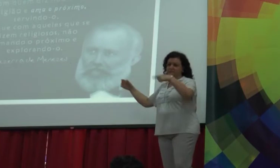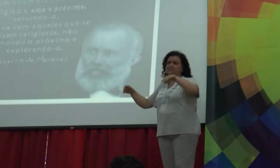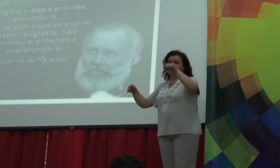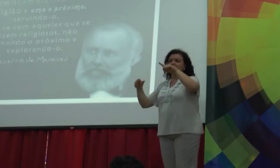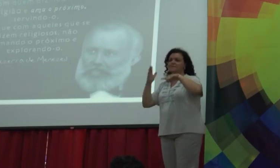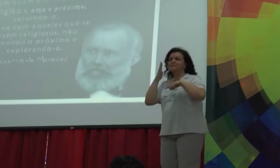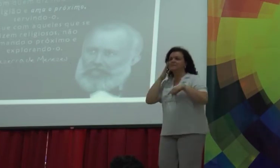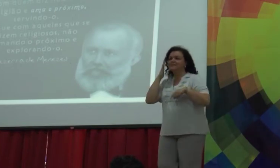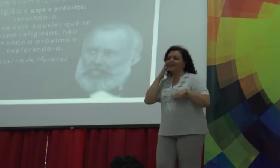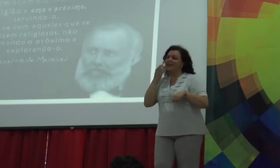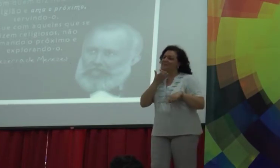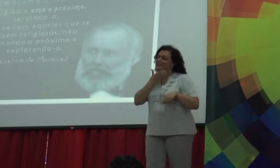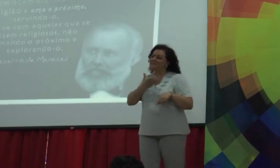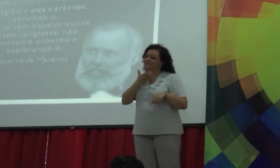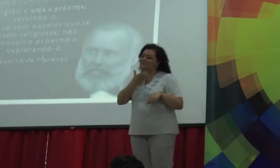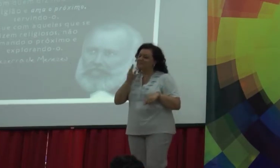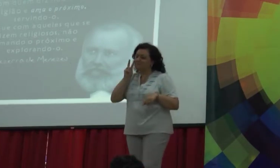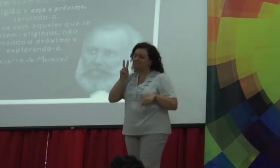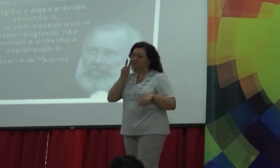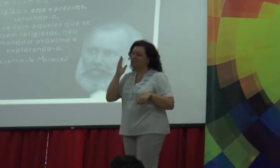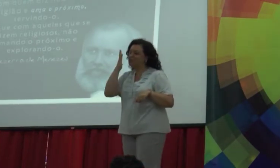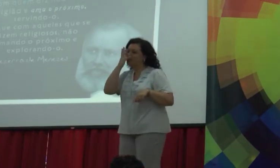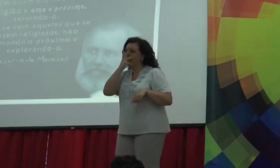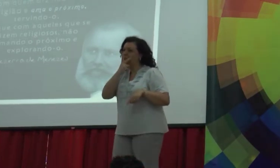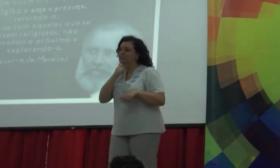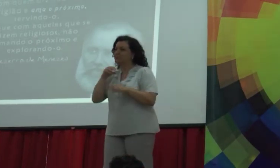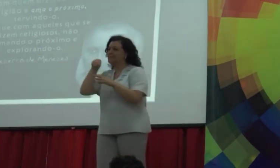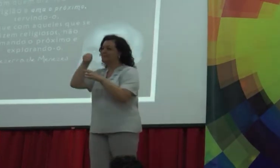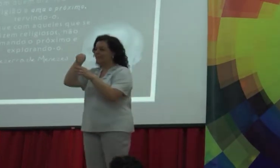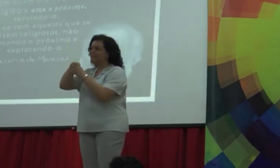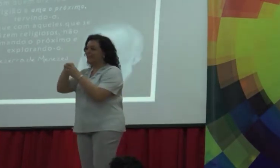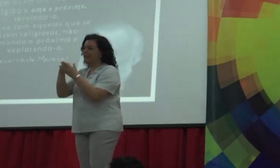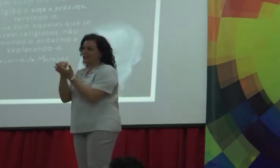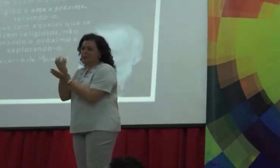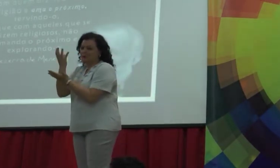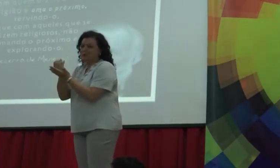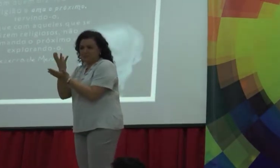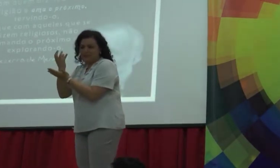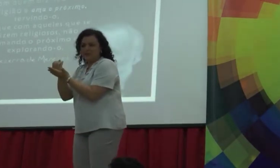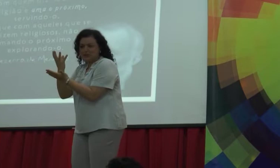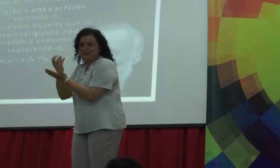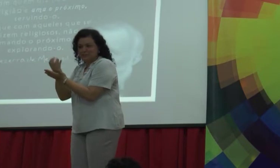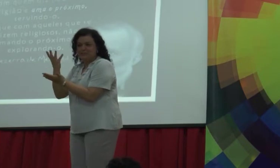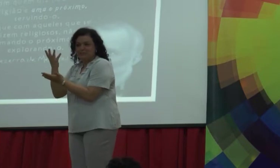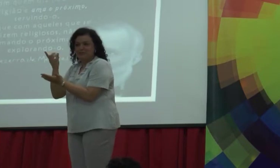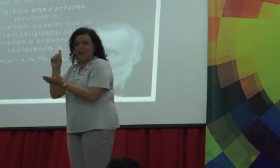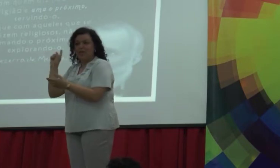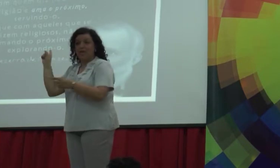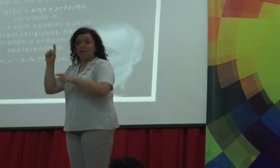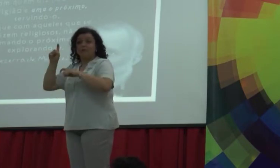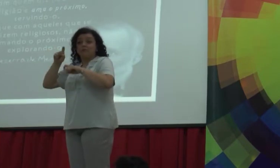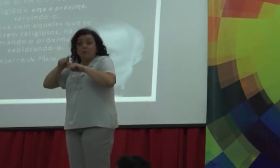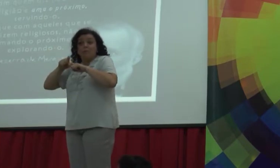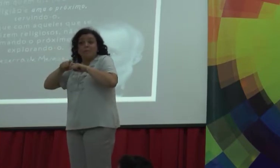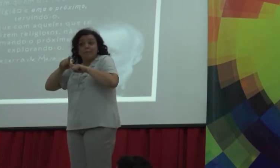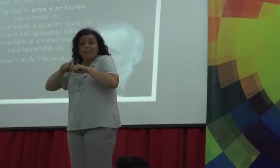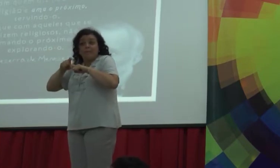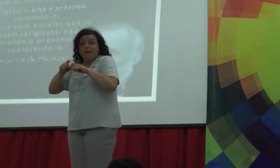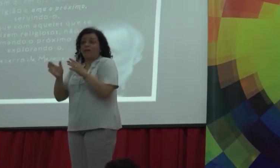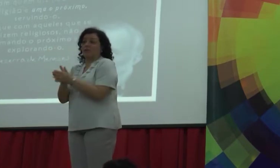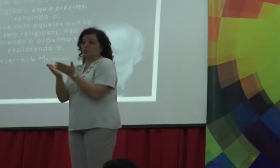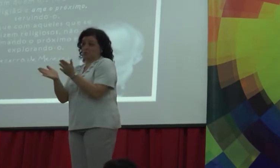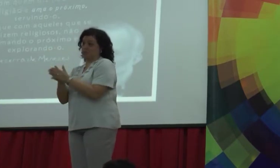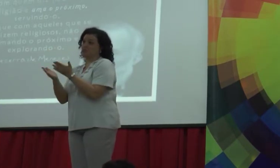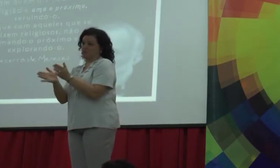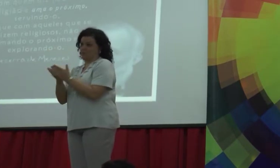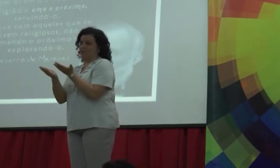Aqui é Bezerra de Menezes, vocês conhecem o sinal do Inês. Ele tem um trabalho maravilhoso, é